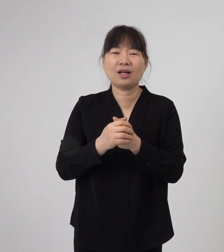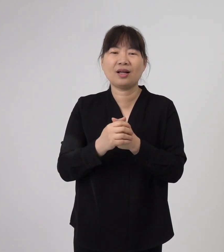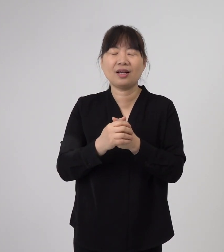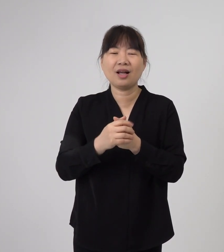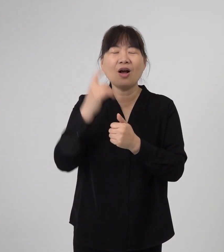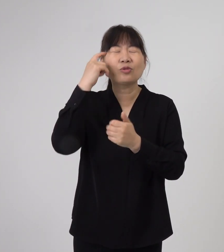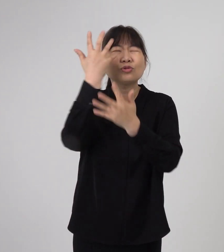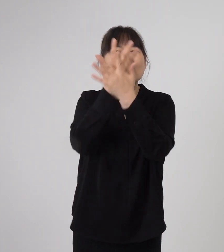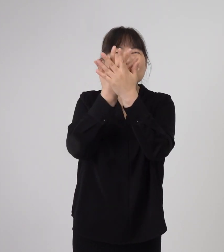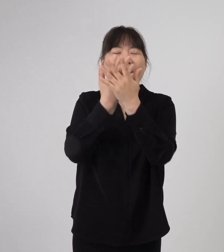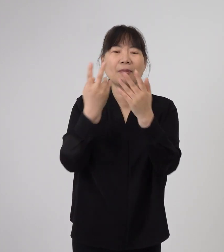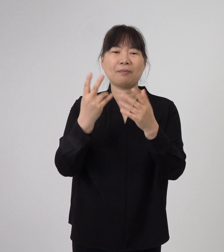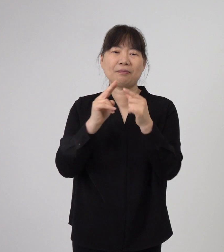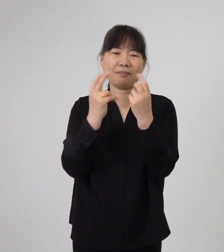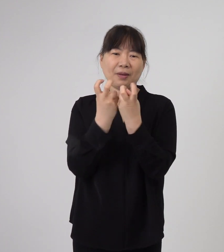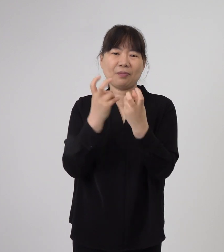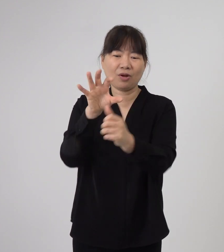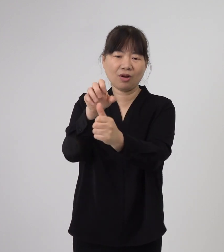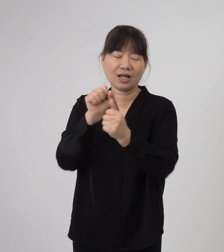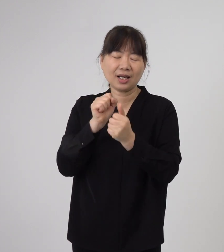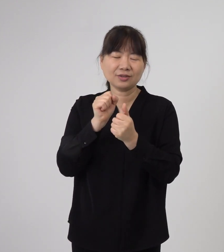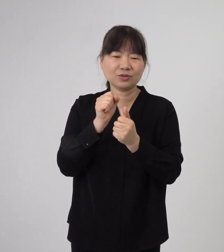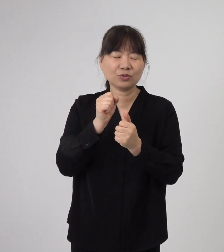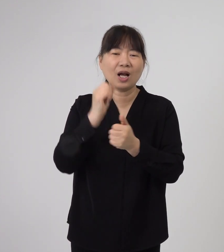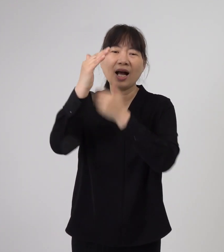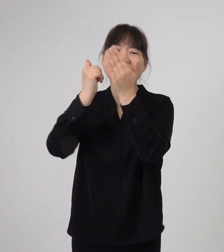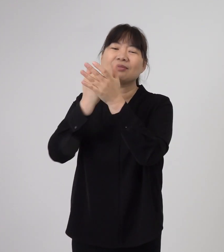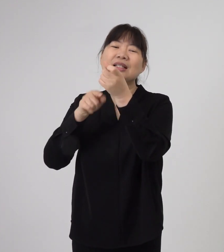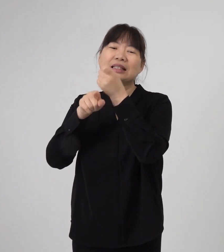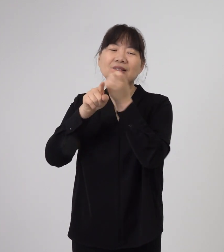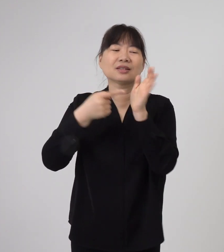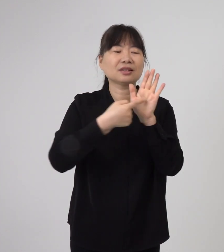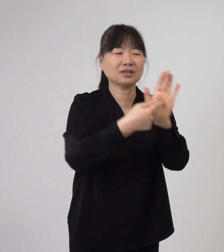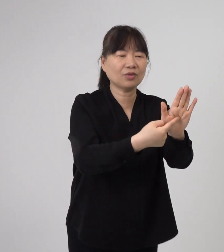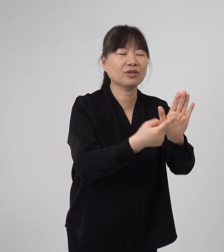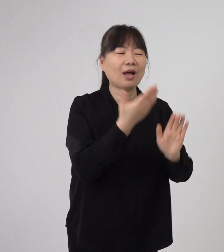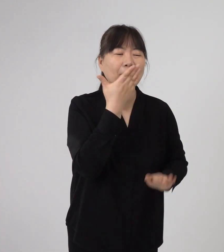이런 환상적인 방법으로 계시하실 수 있었어요.